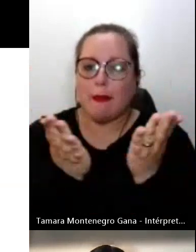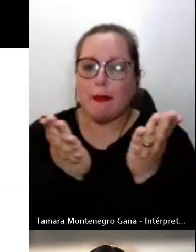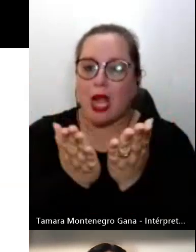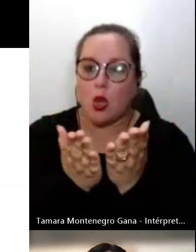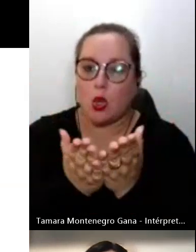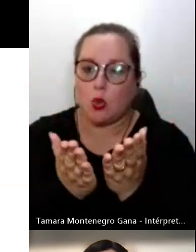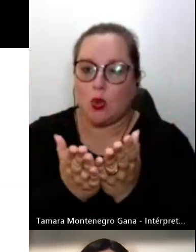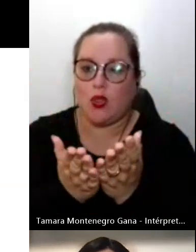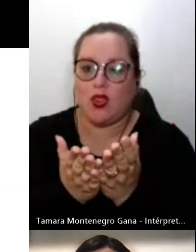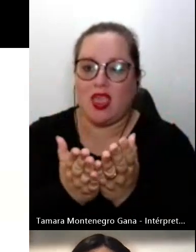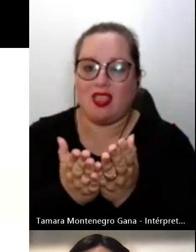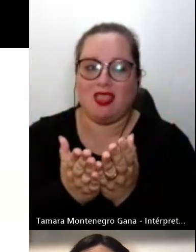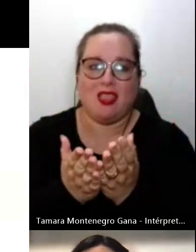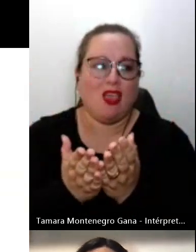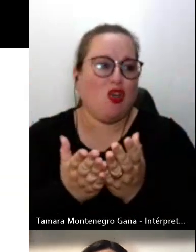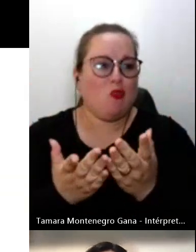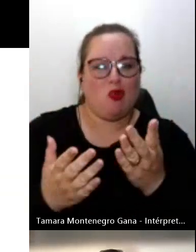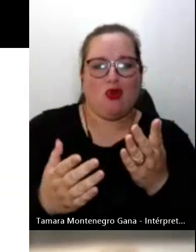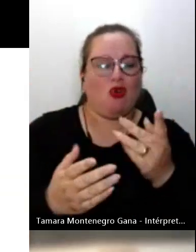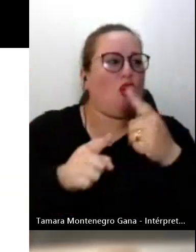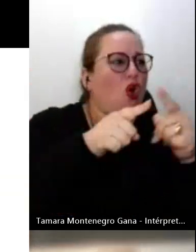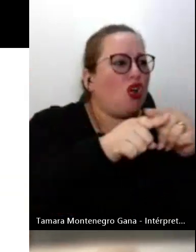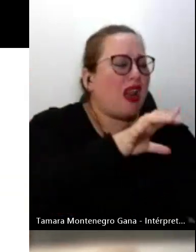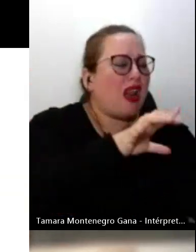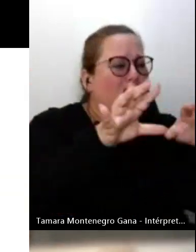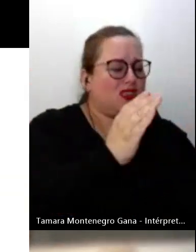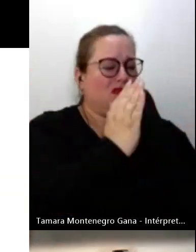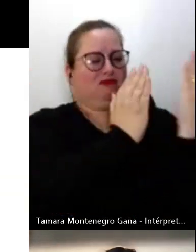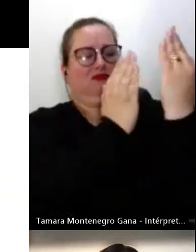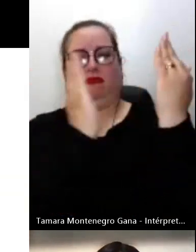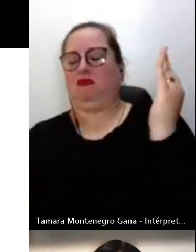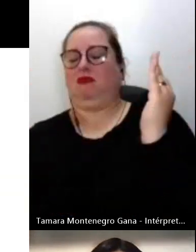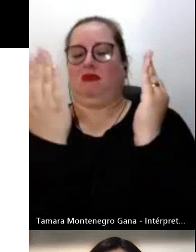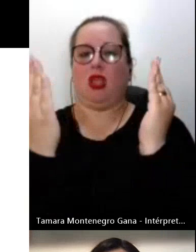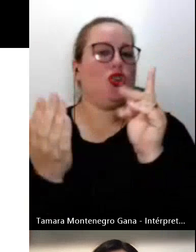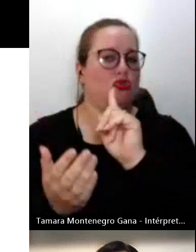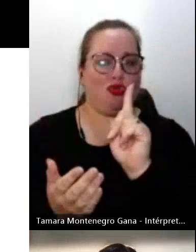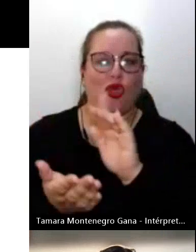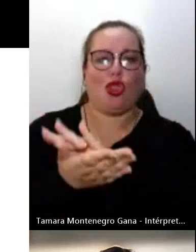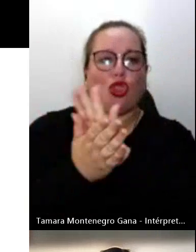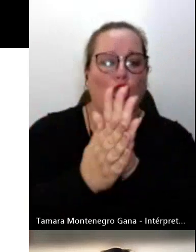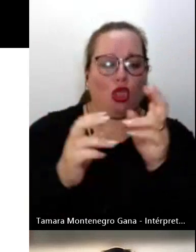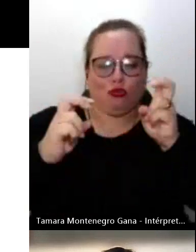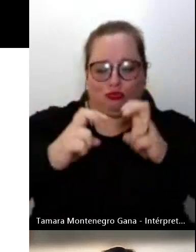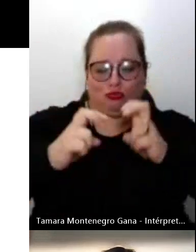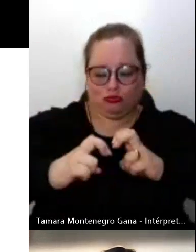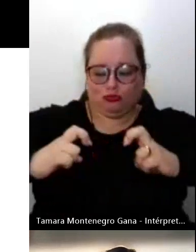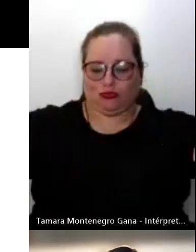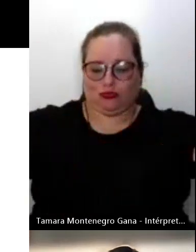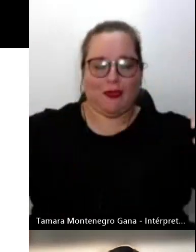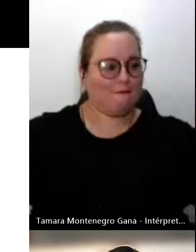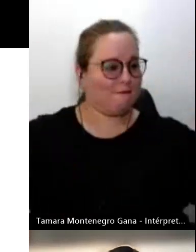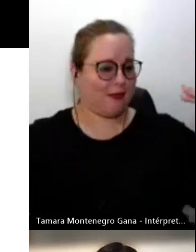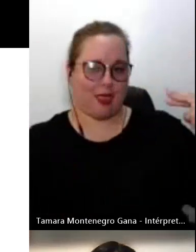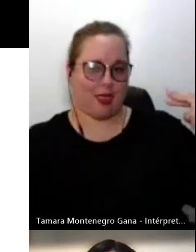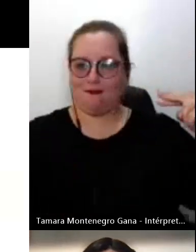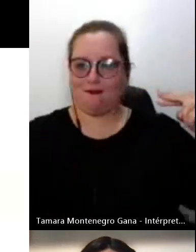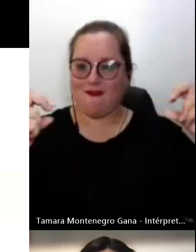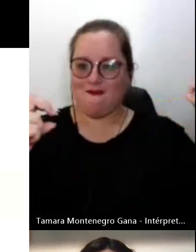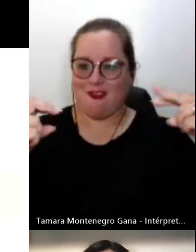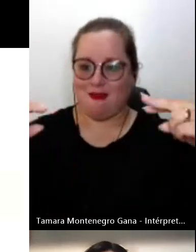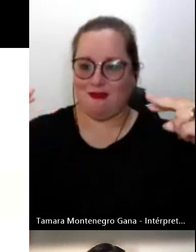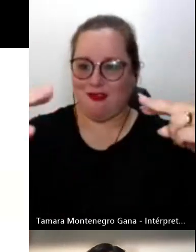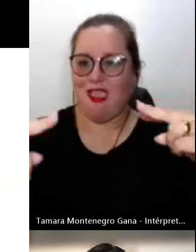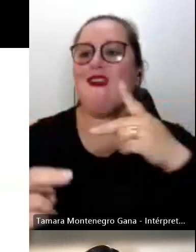los estudiantes no sea perturbada, que todos se puedan mirar entre sí, pensar en la participación de